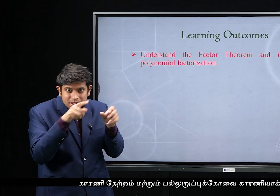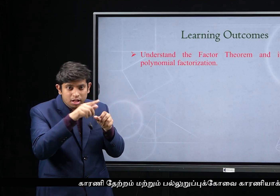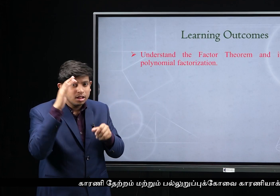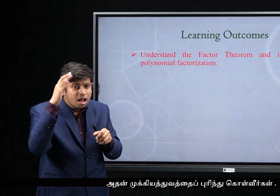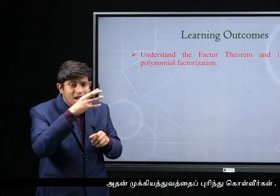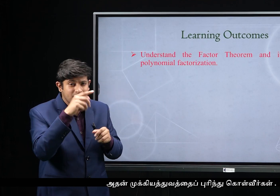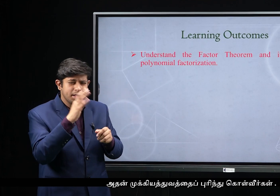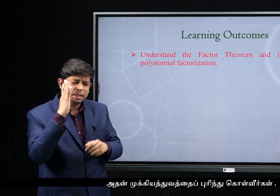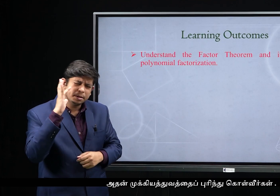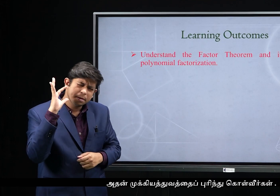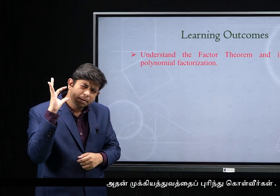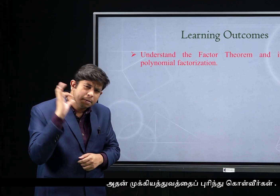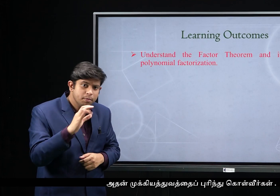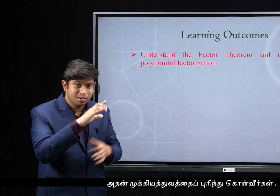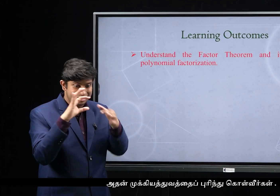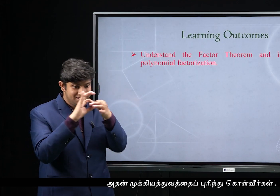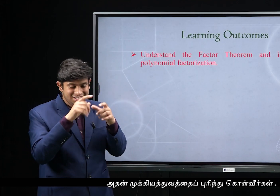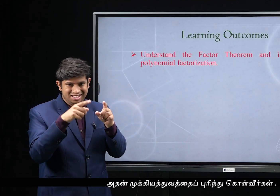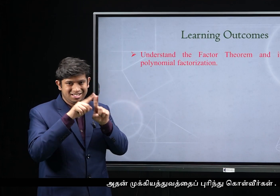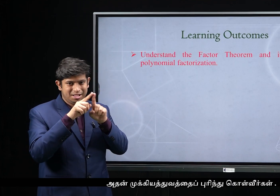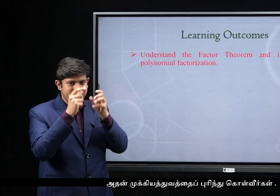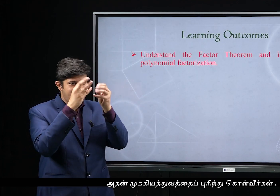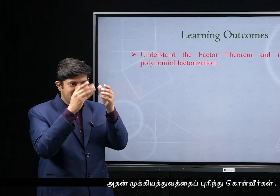காரணியாக்கத்தில் அதன் முக்கியத்துவத்தை புரிந்து கொள்வீர்கள்.